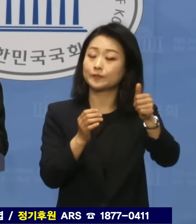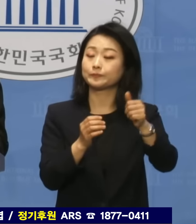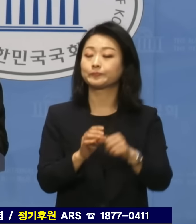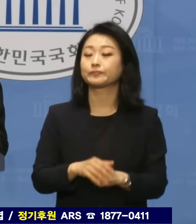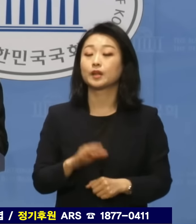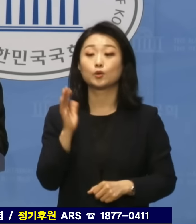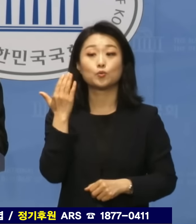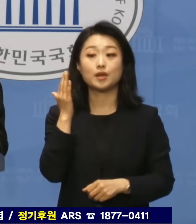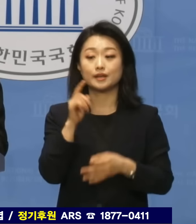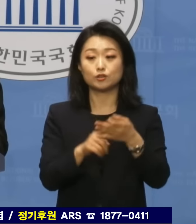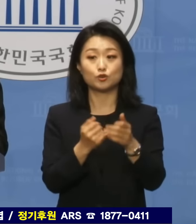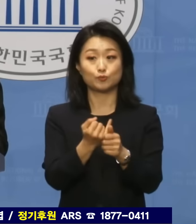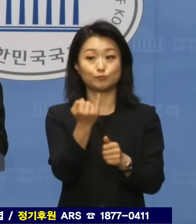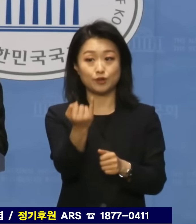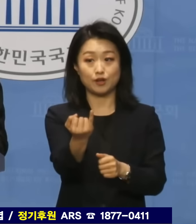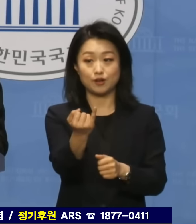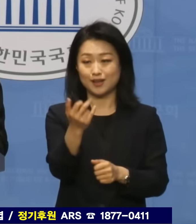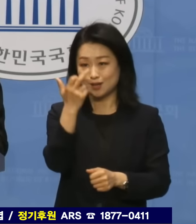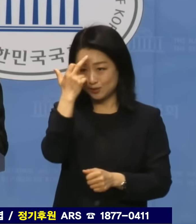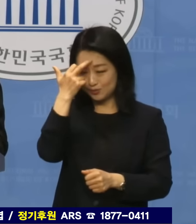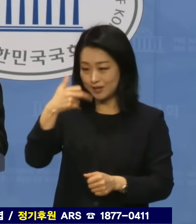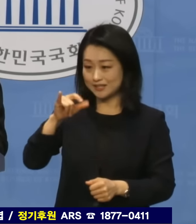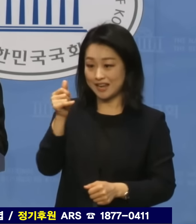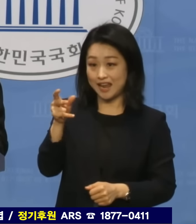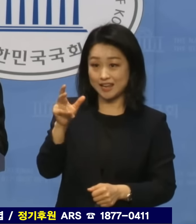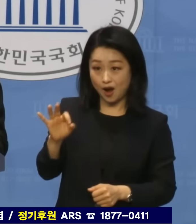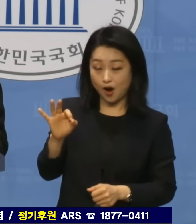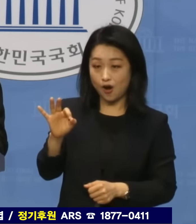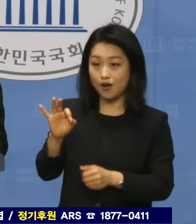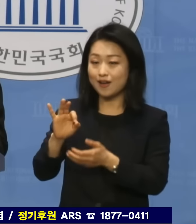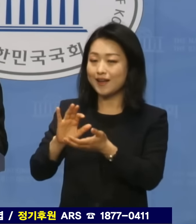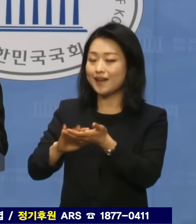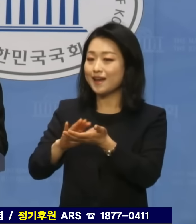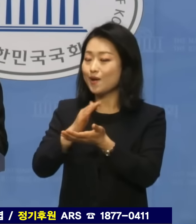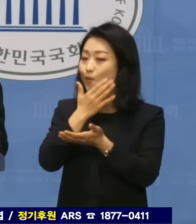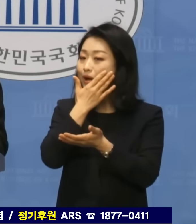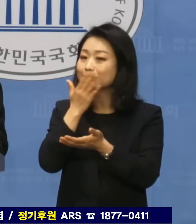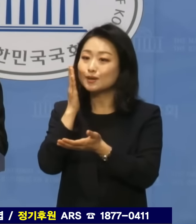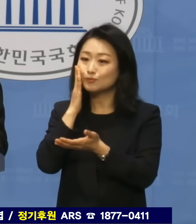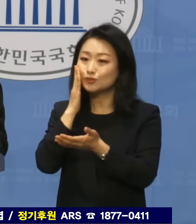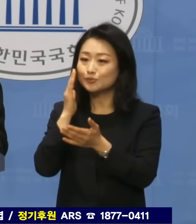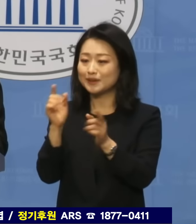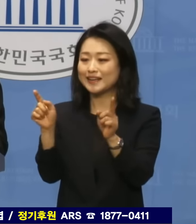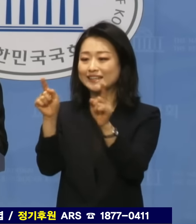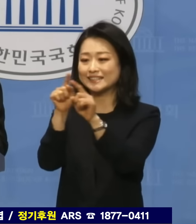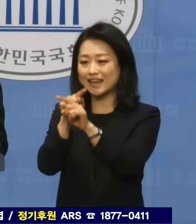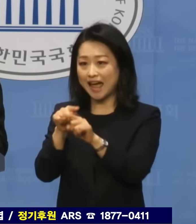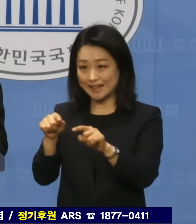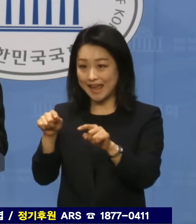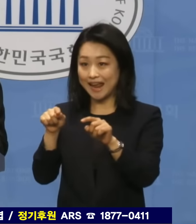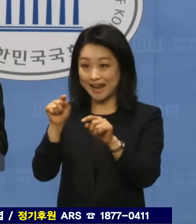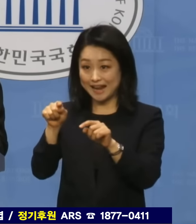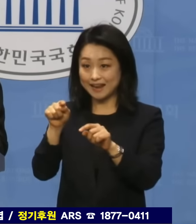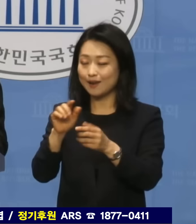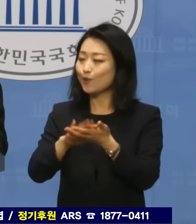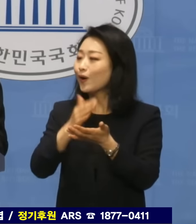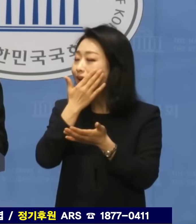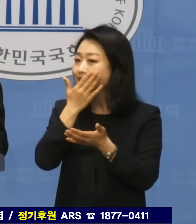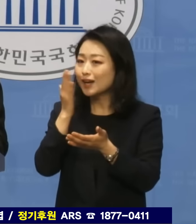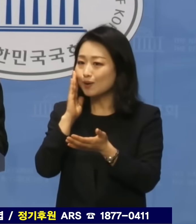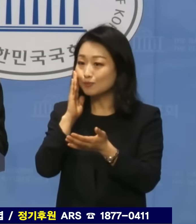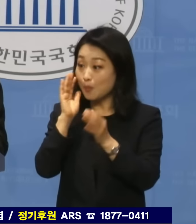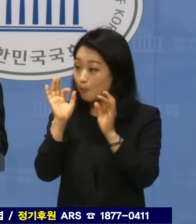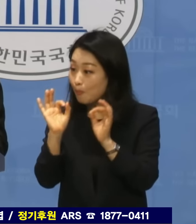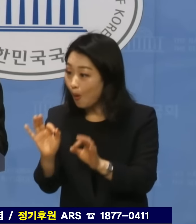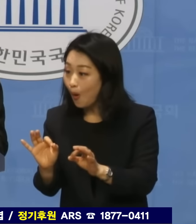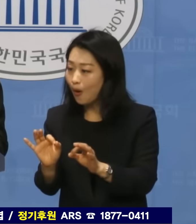최근엔 김건희 여사가 최재형 목사가 보낸 샤넬 화장품 사진을 보고 언제 사무실 한번 오시면 좋죠 라며